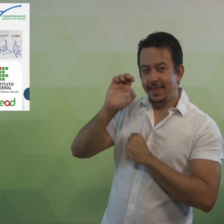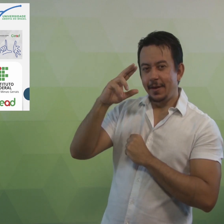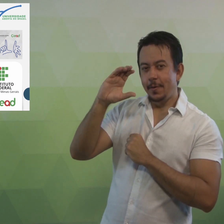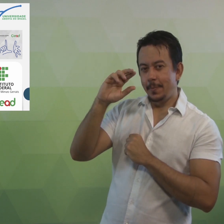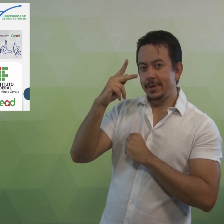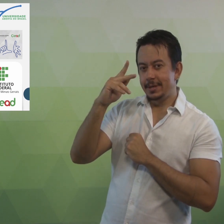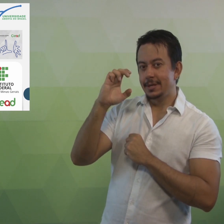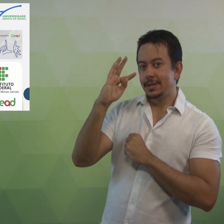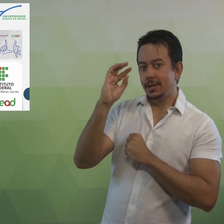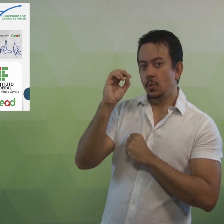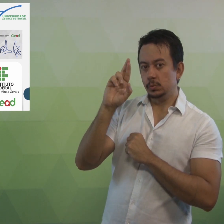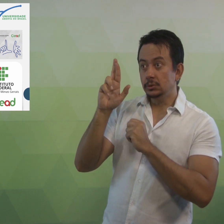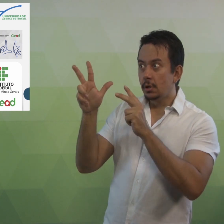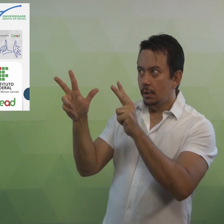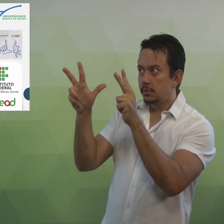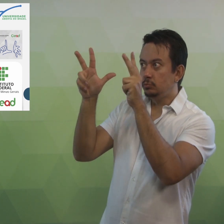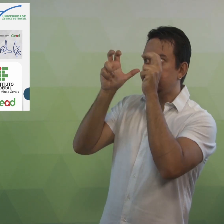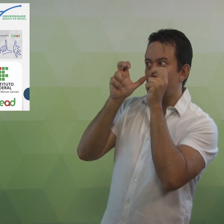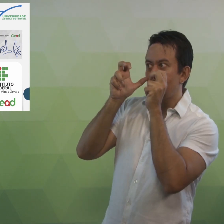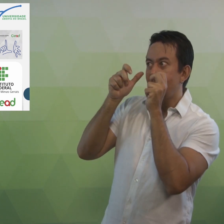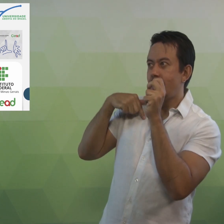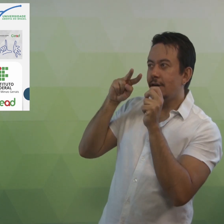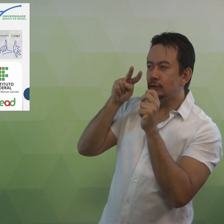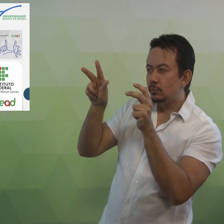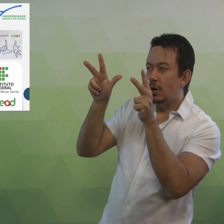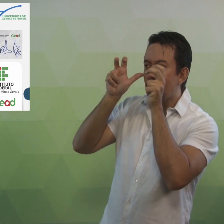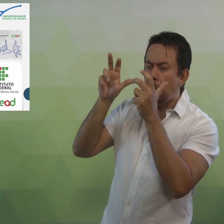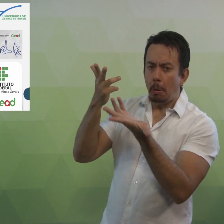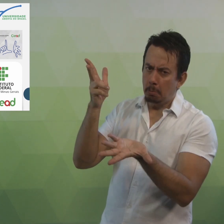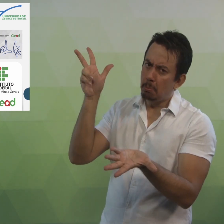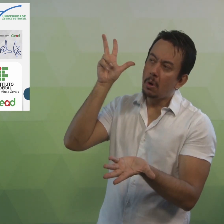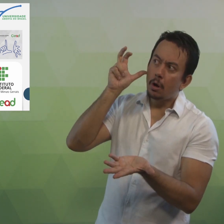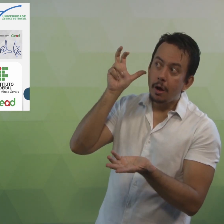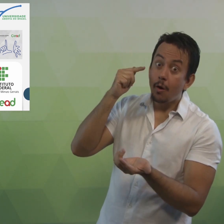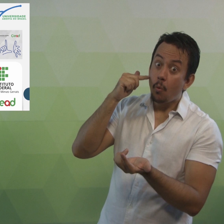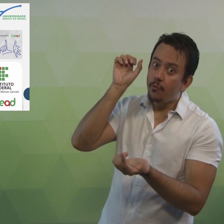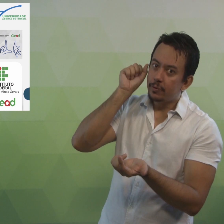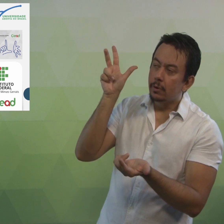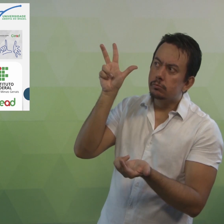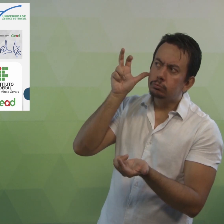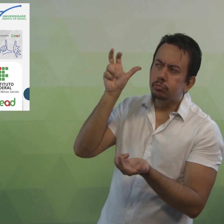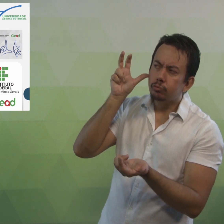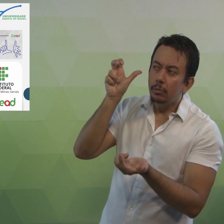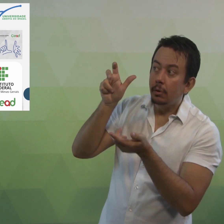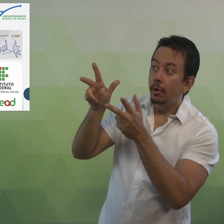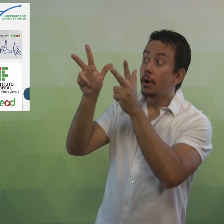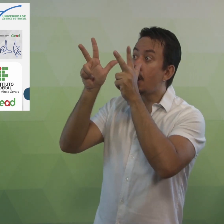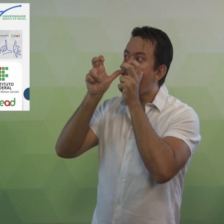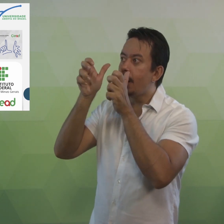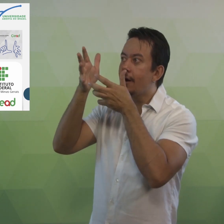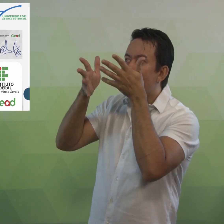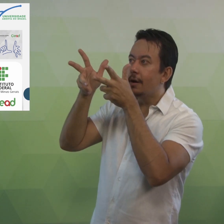Então, a pessoa que recebe, ela é o receptor, ele é o codificador, ele recebe a mensagem,